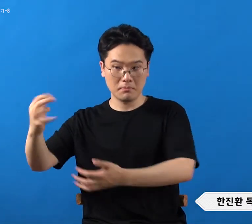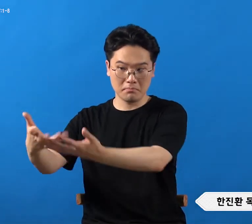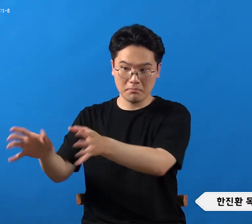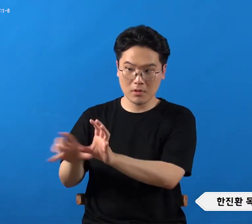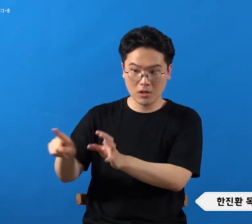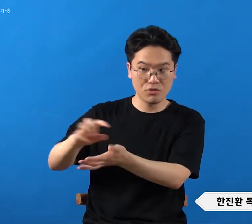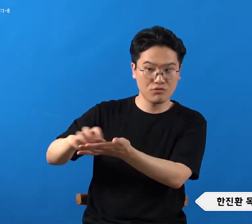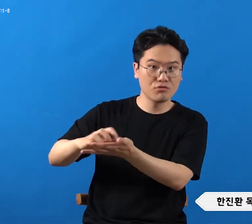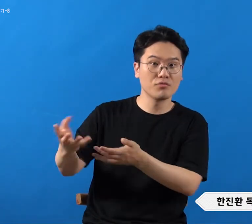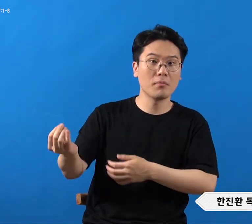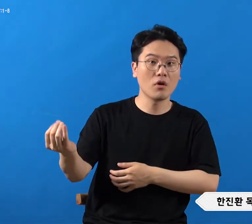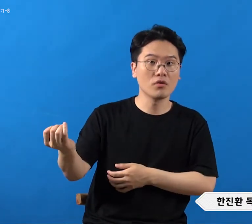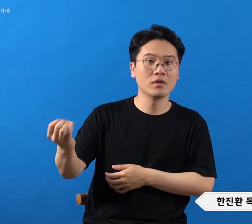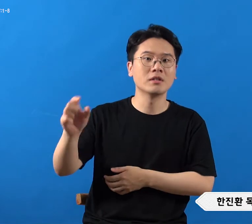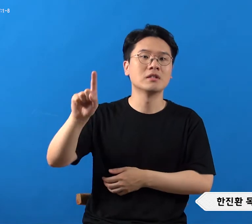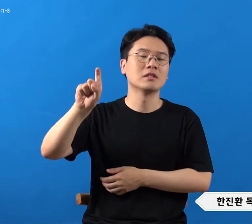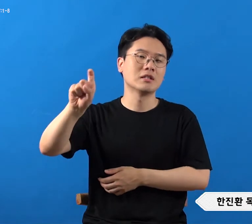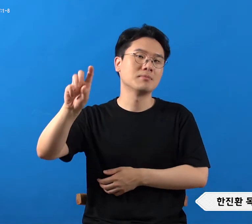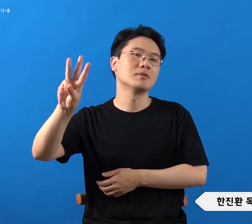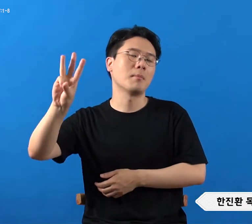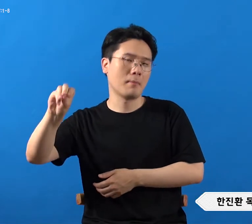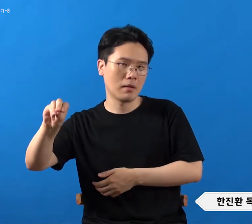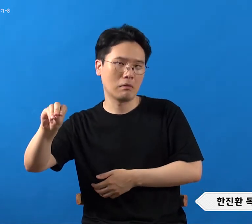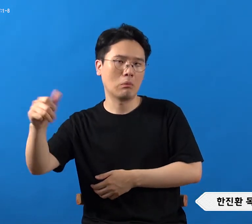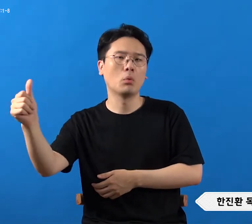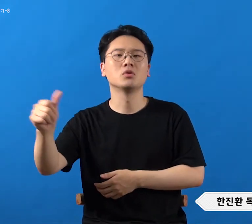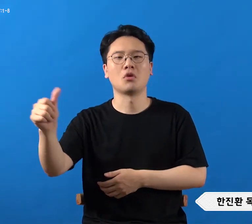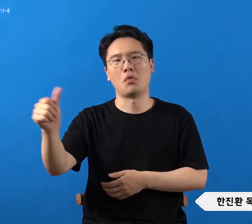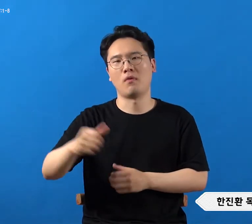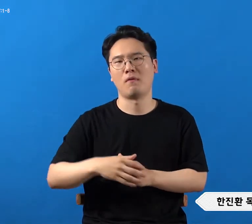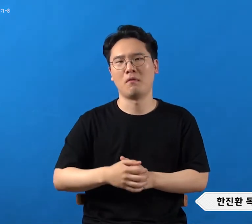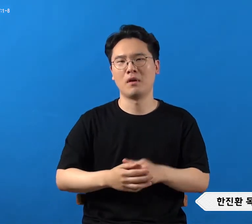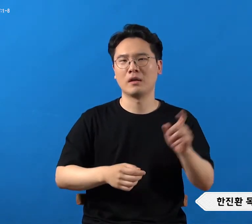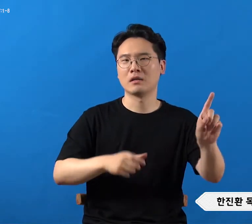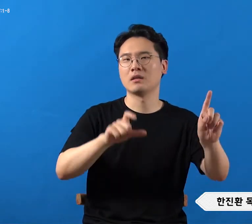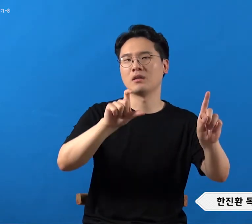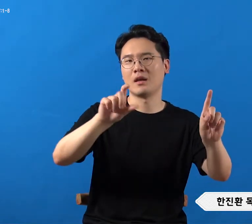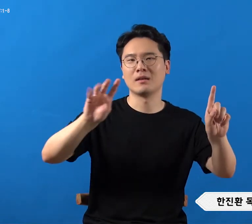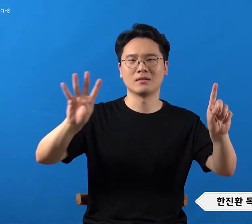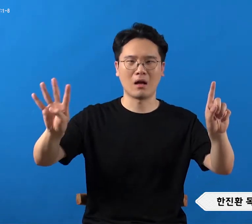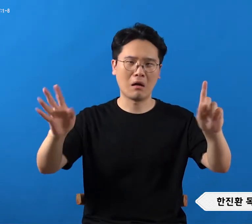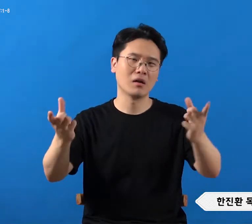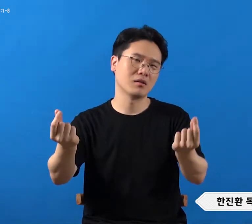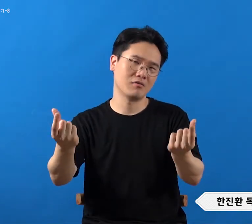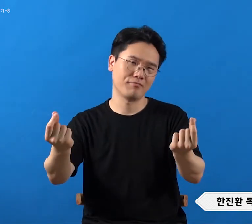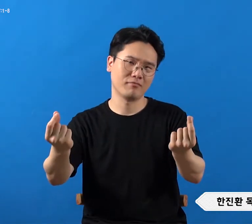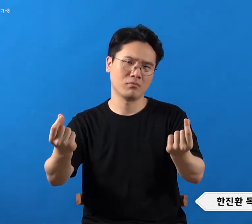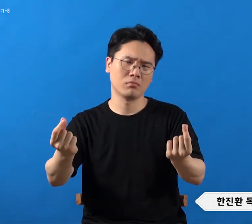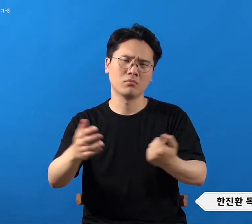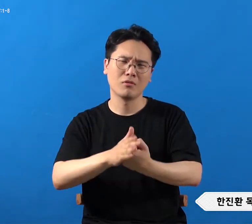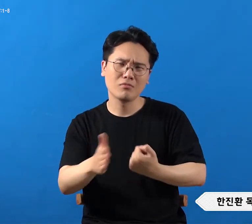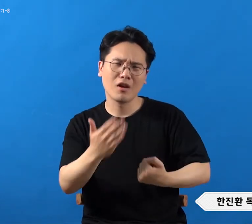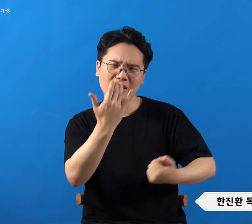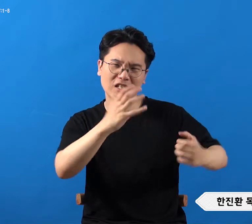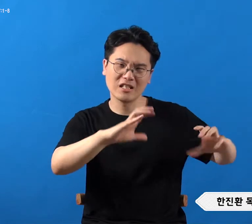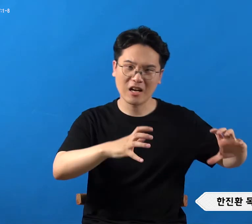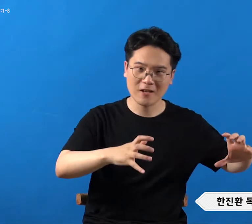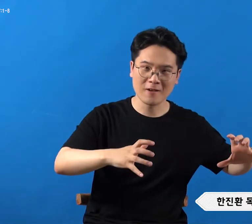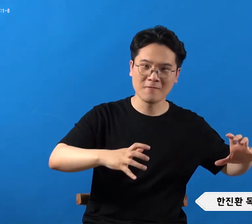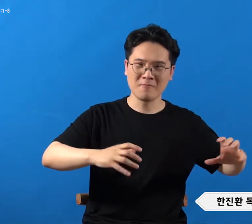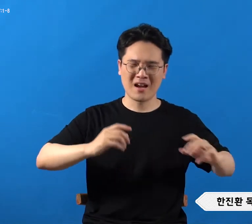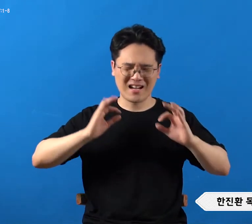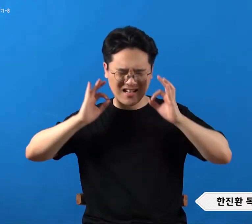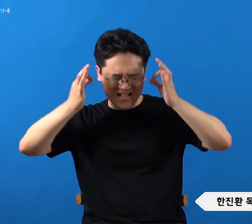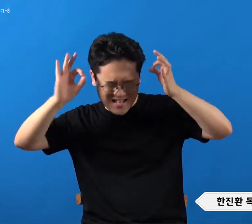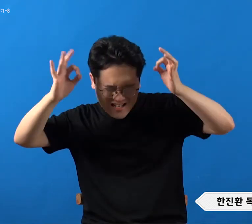5천입니다. 1대 4입니다. 그러니까 이스라엘이 죽기 살기로 싸워도 이기기가 쉽지 않은